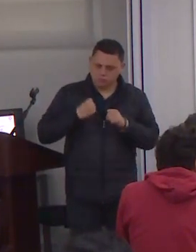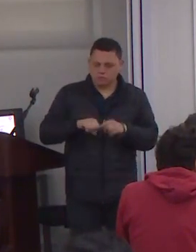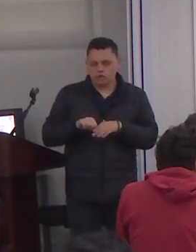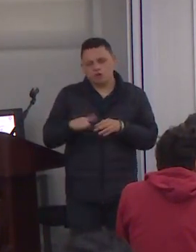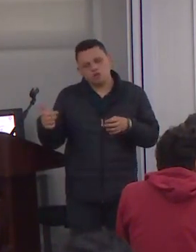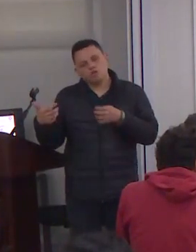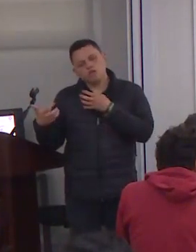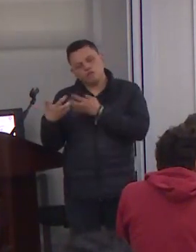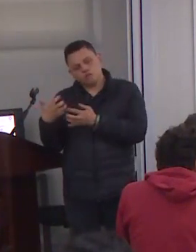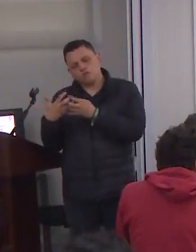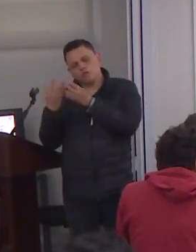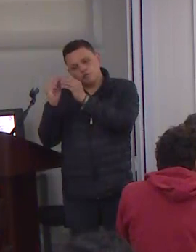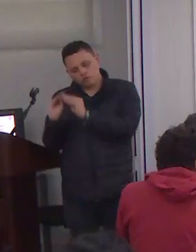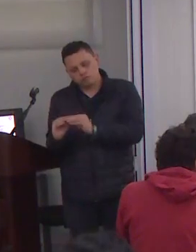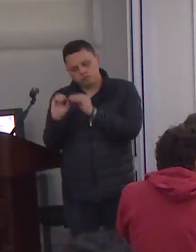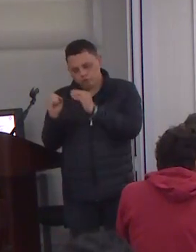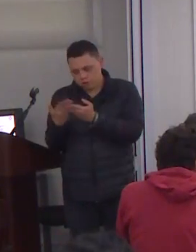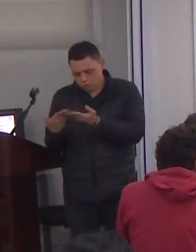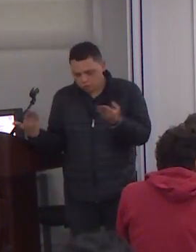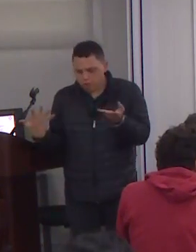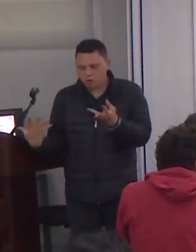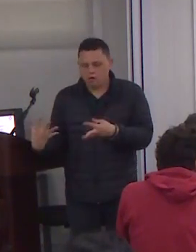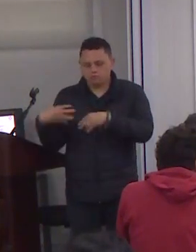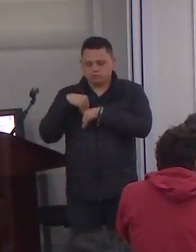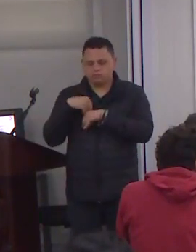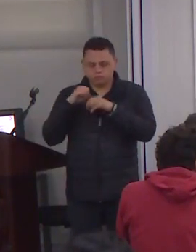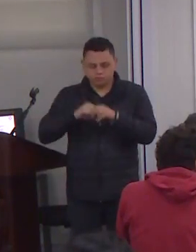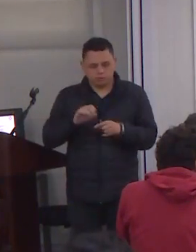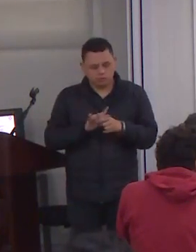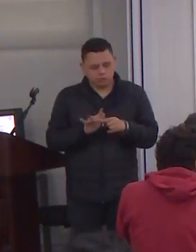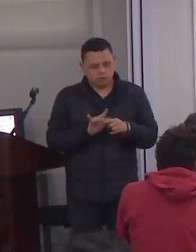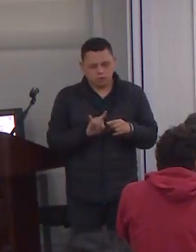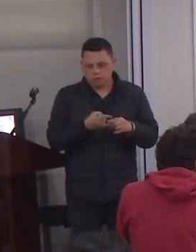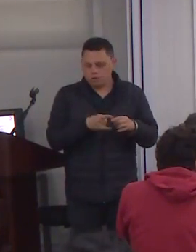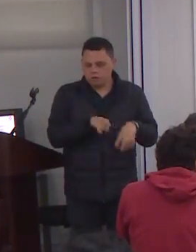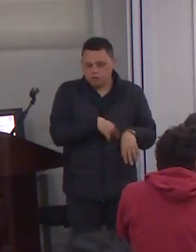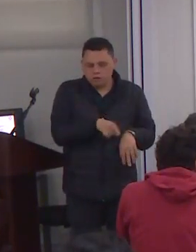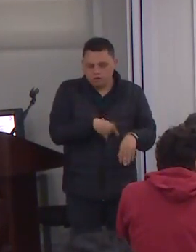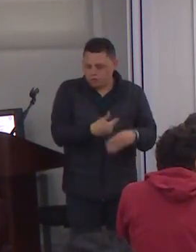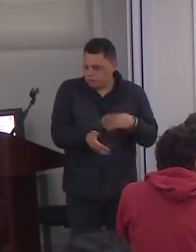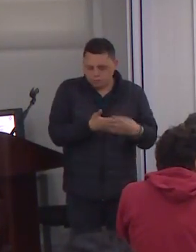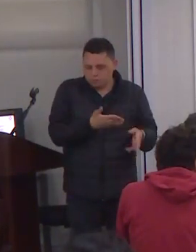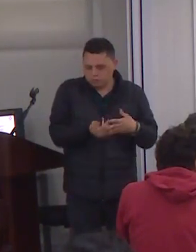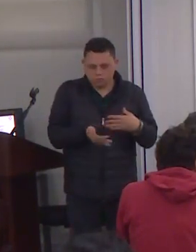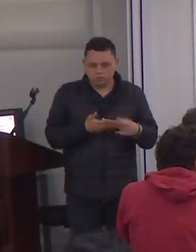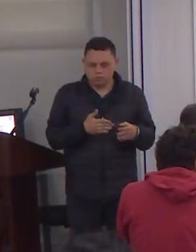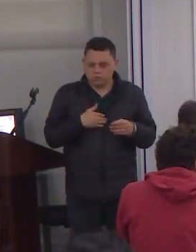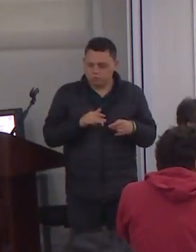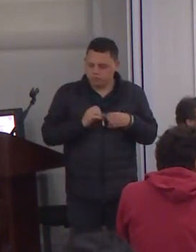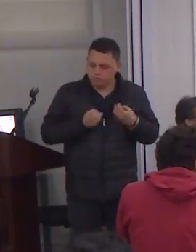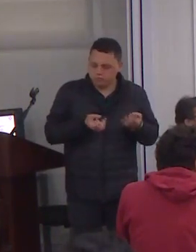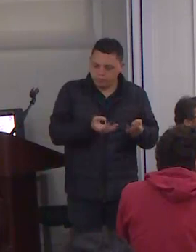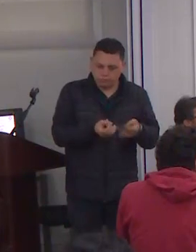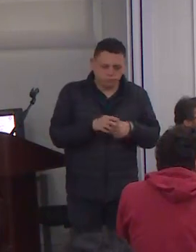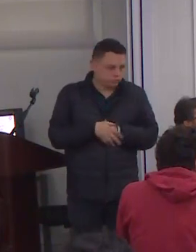otros sistemas y otros elementos que permiten cumplir así se demore el escenario pero eso es